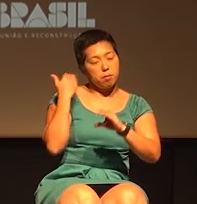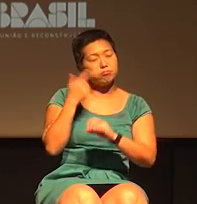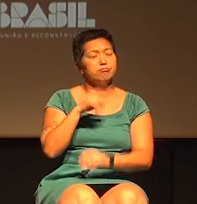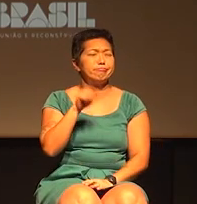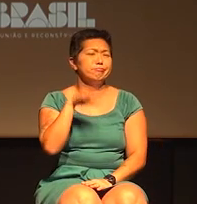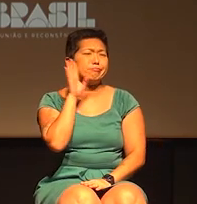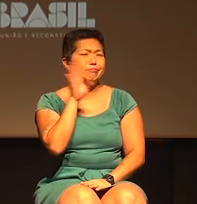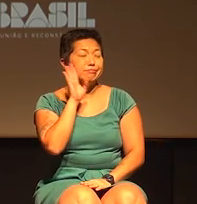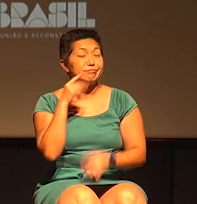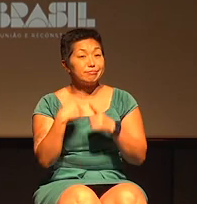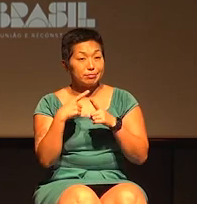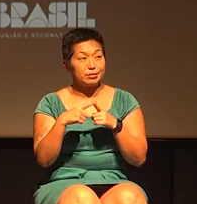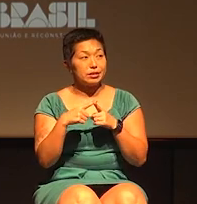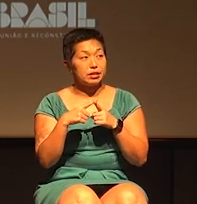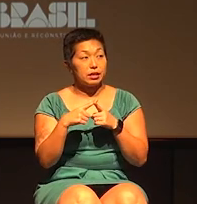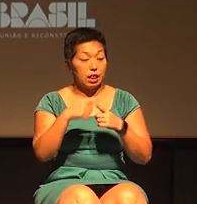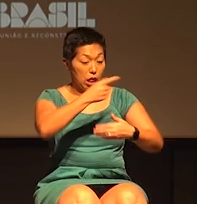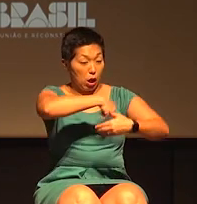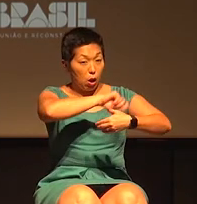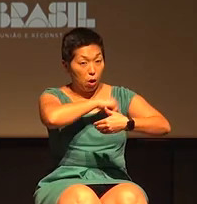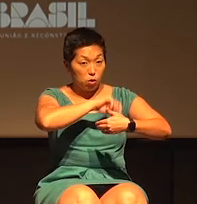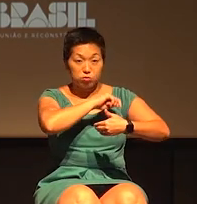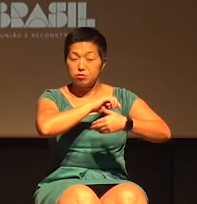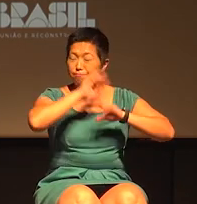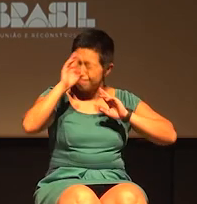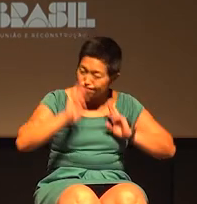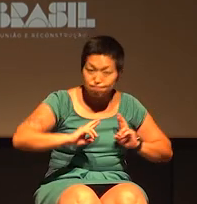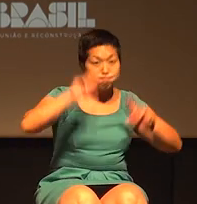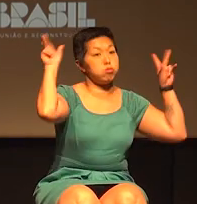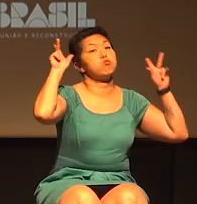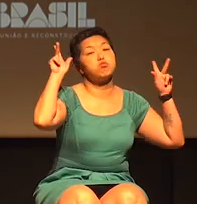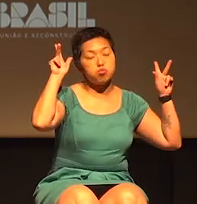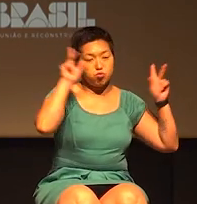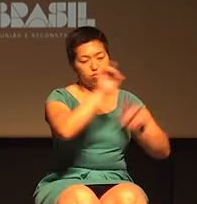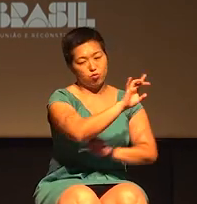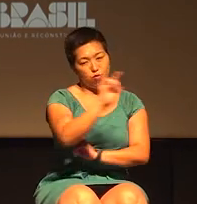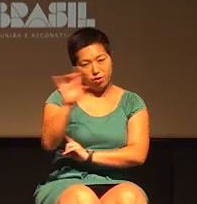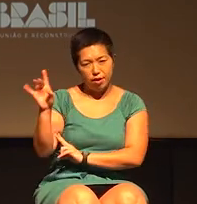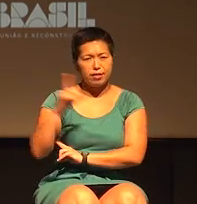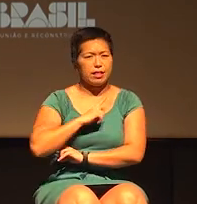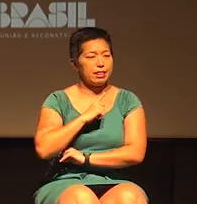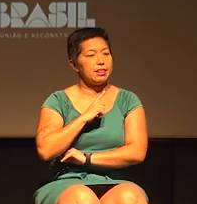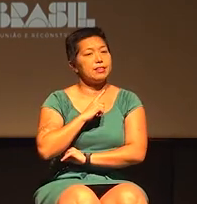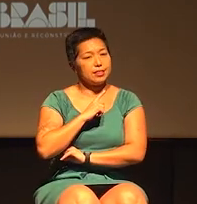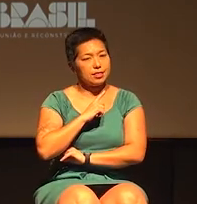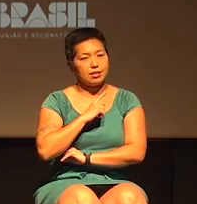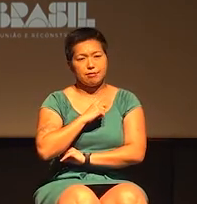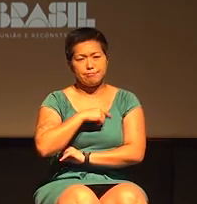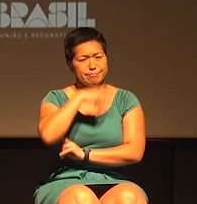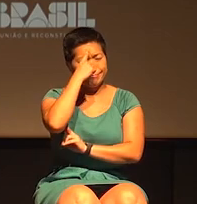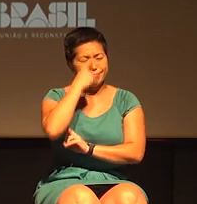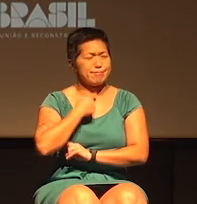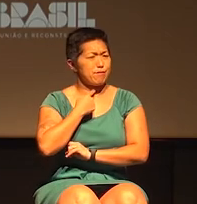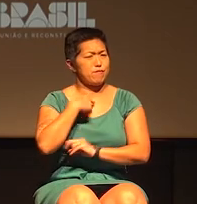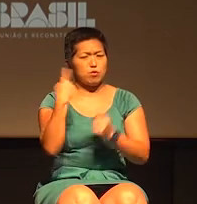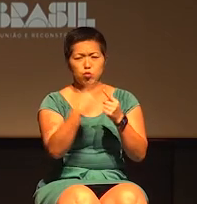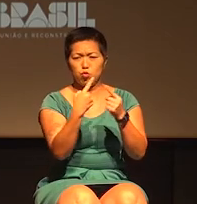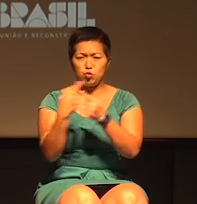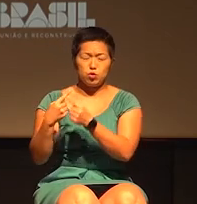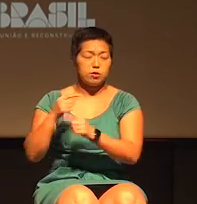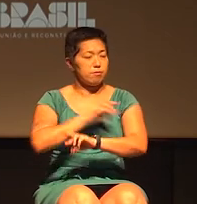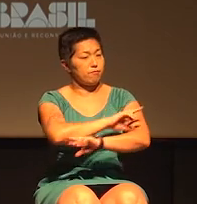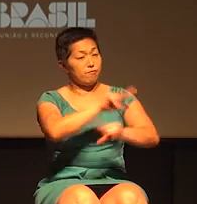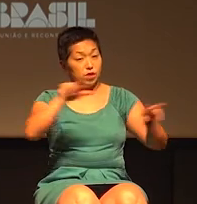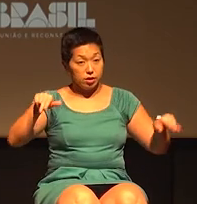é tão legal sabe por também as cozinhas são muito diferentes entre si Tem de vários vários perfis então elas